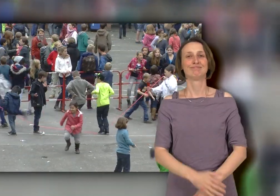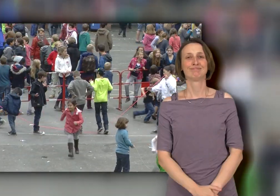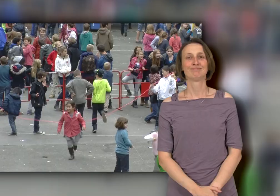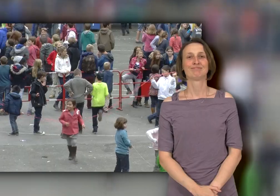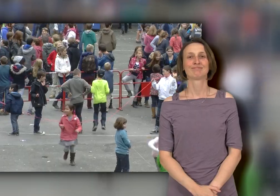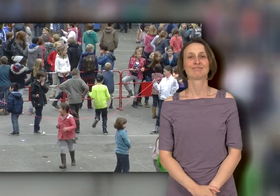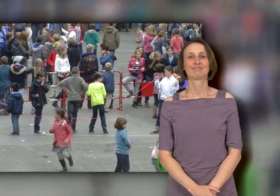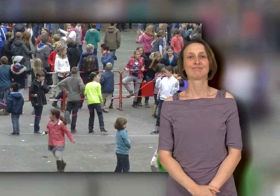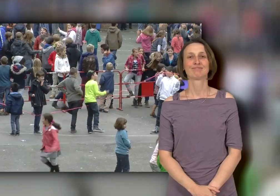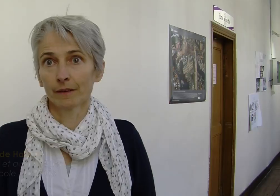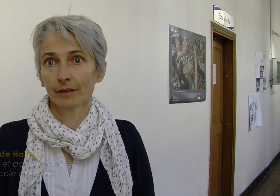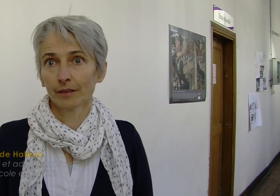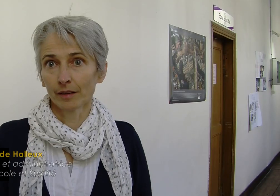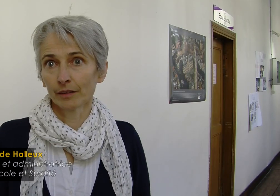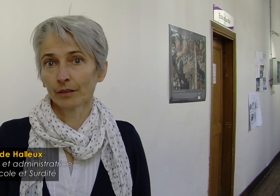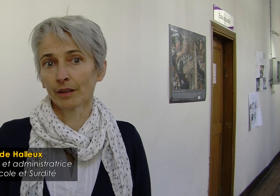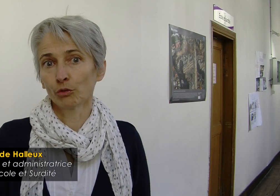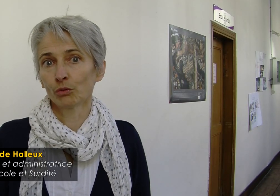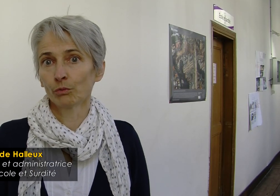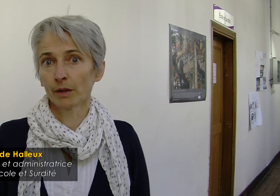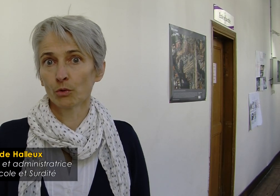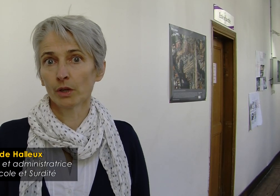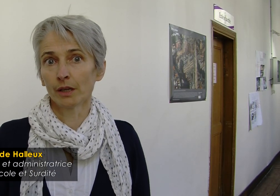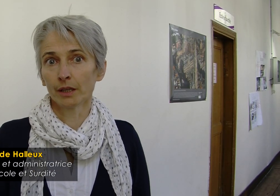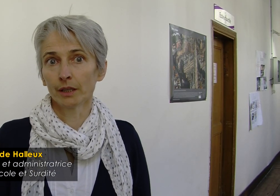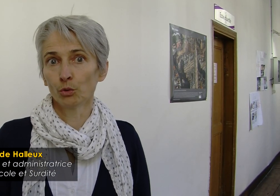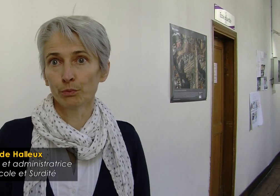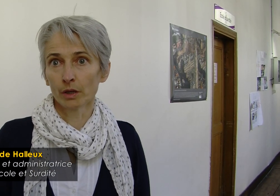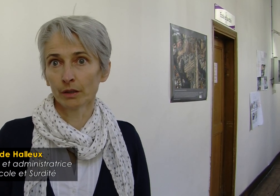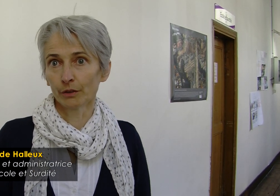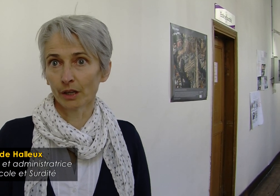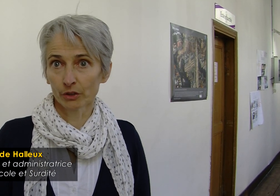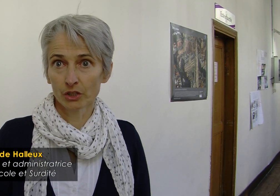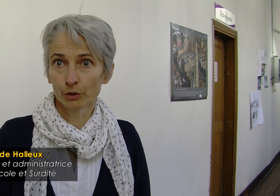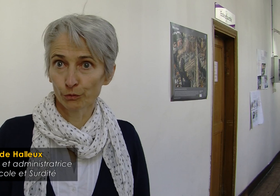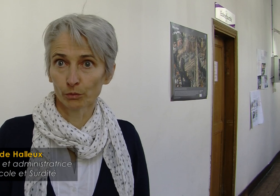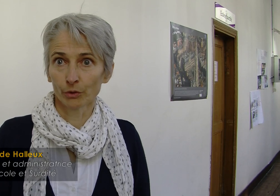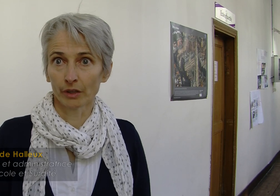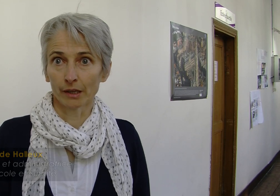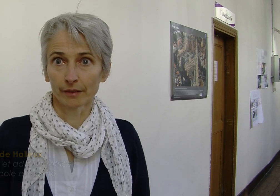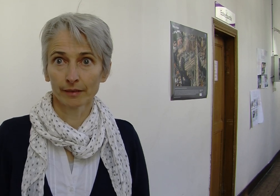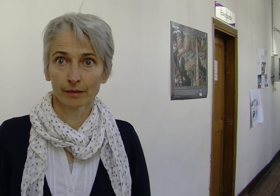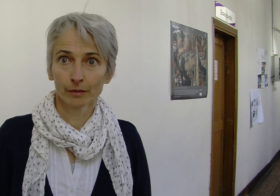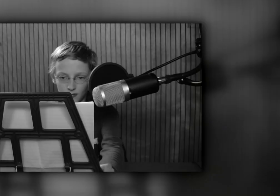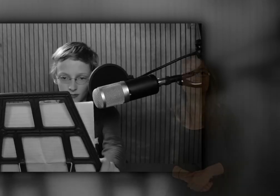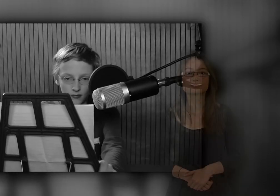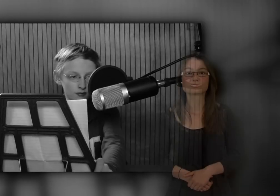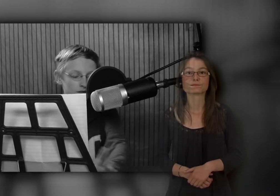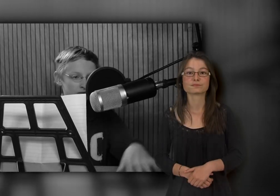la langue des signes. Ça, ce sont vraiment les deux points à l'origine et au fondement de ces classes.